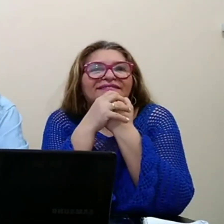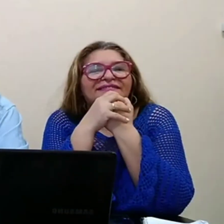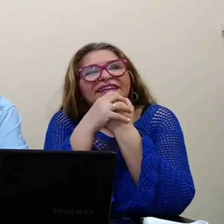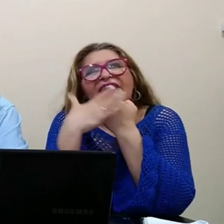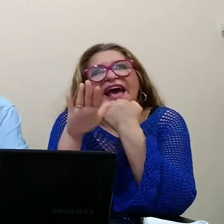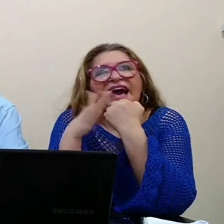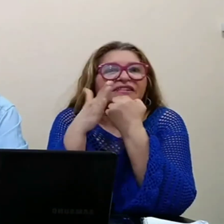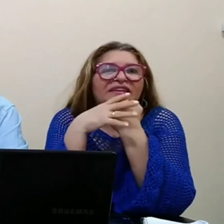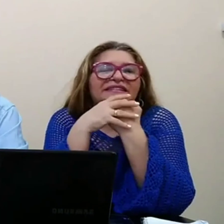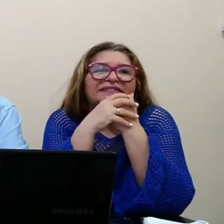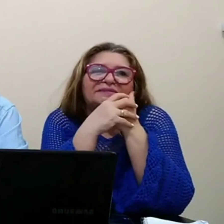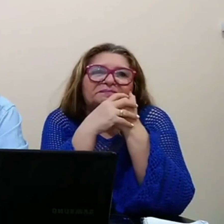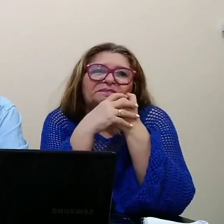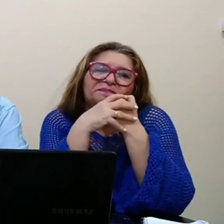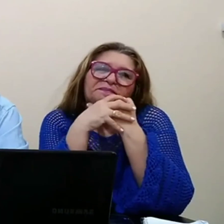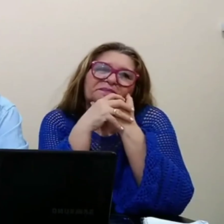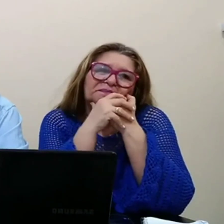Muitas vezes,